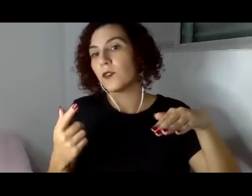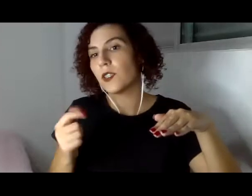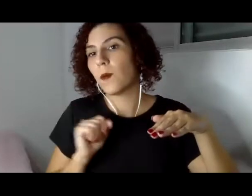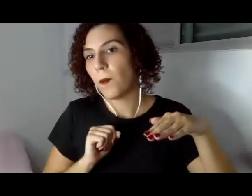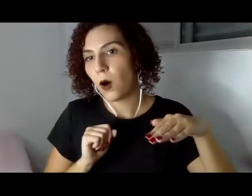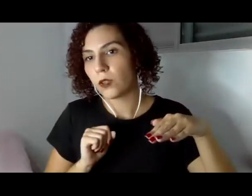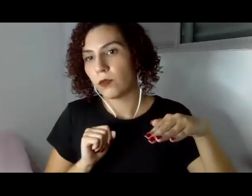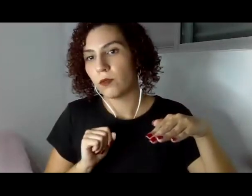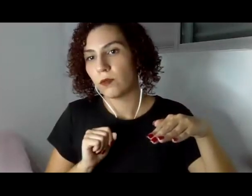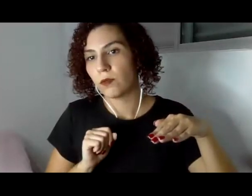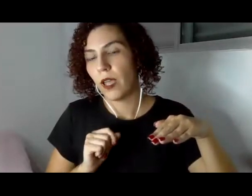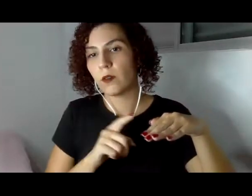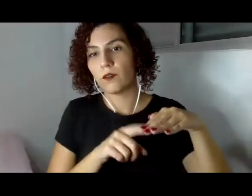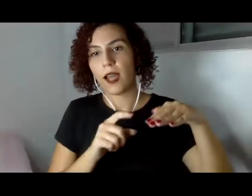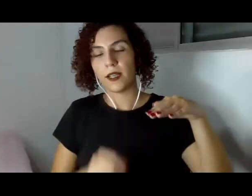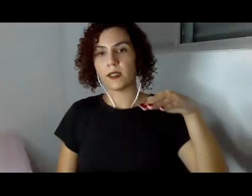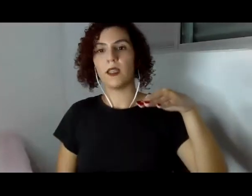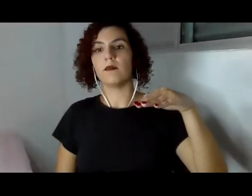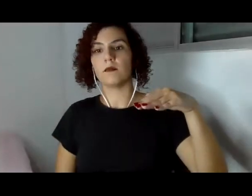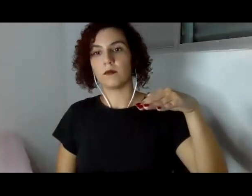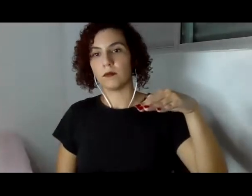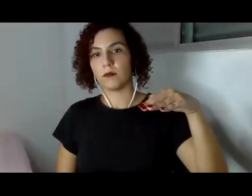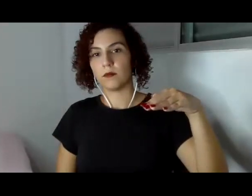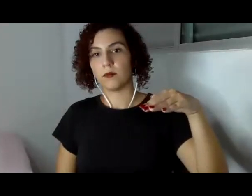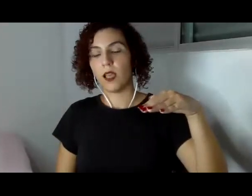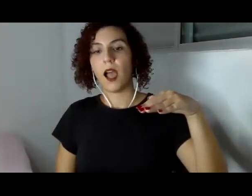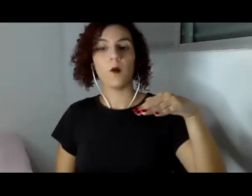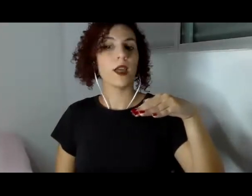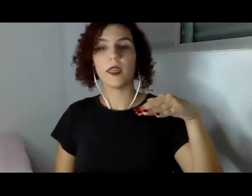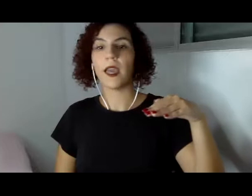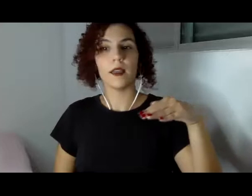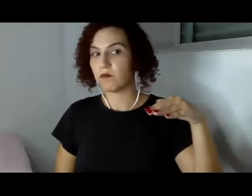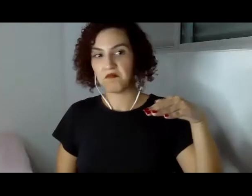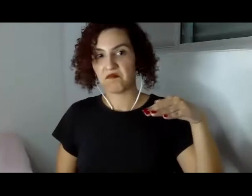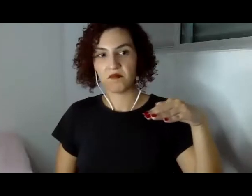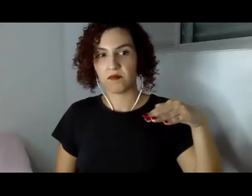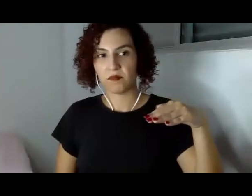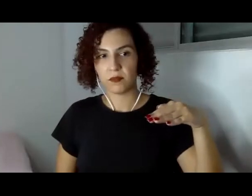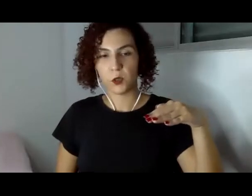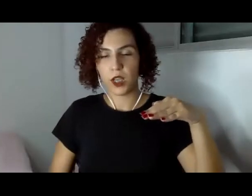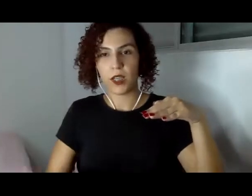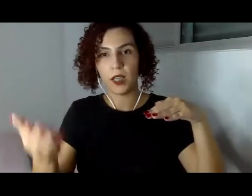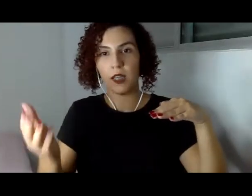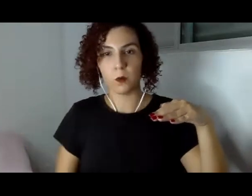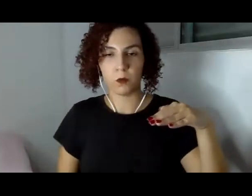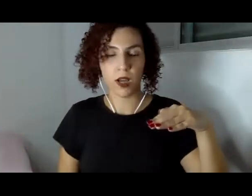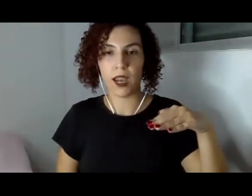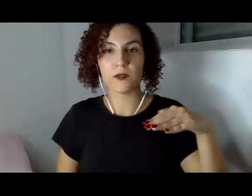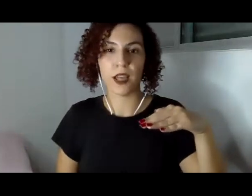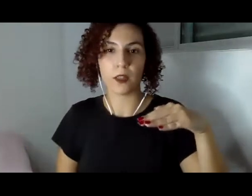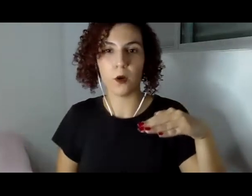Se eu fosse fazer uma moto, eu não faria assim. Alguém quer sugerir aí